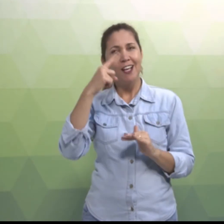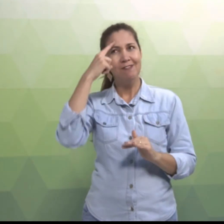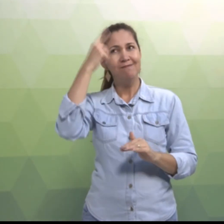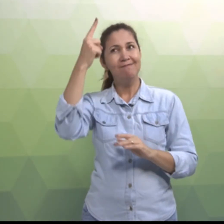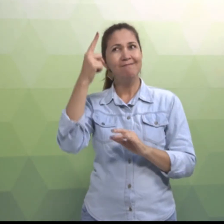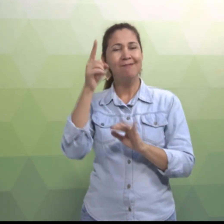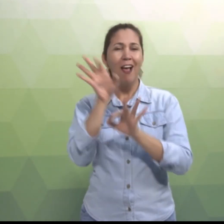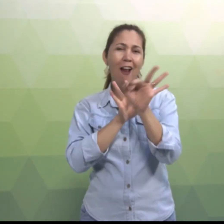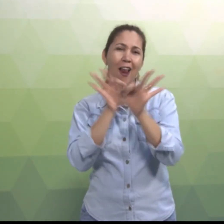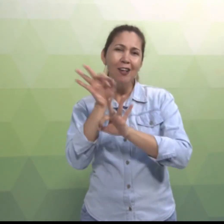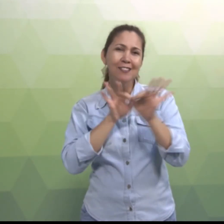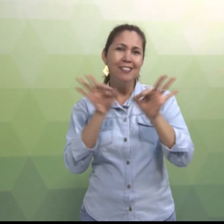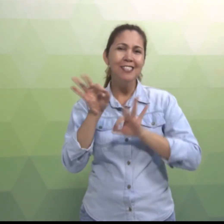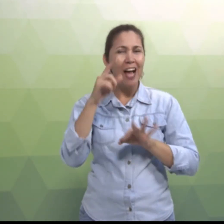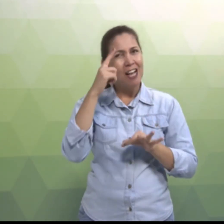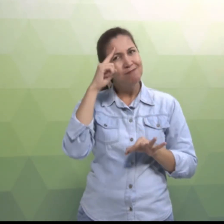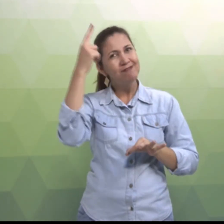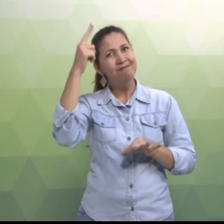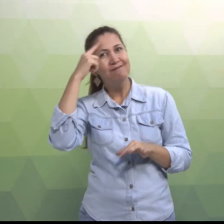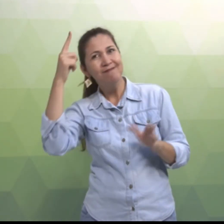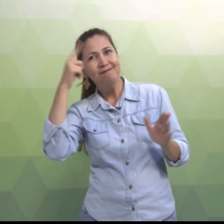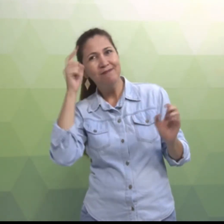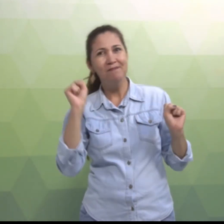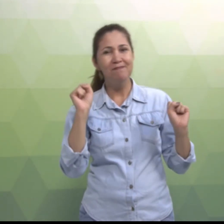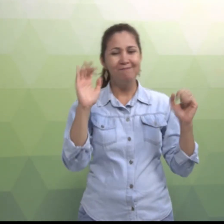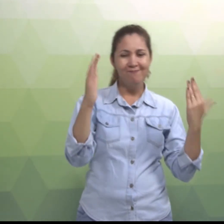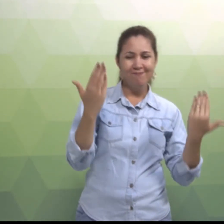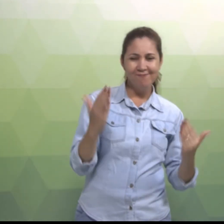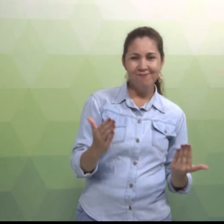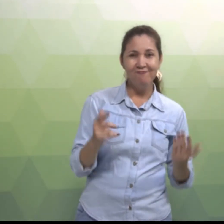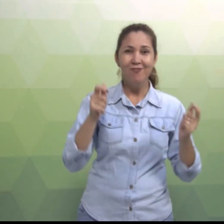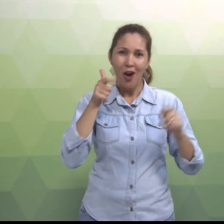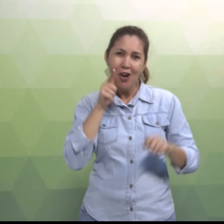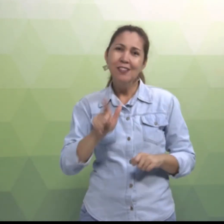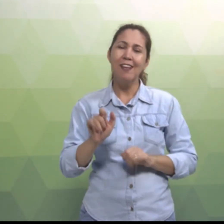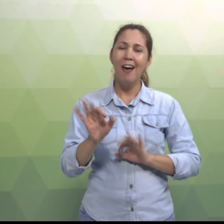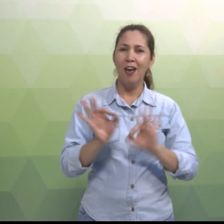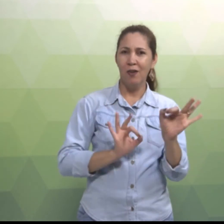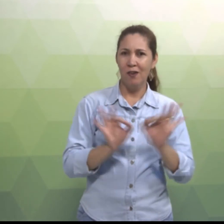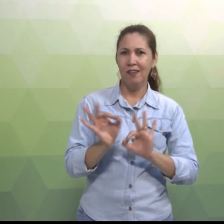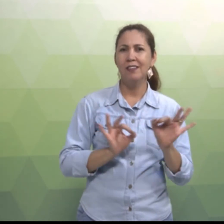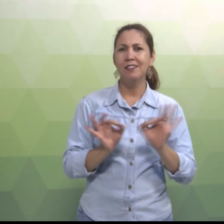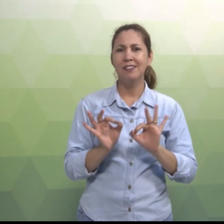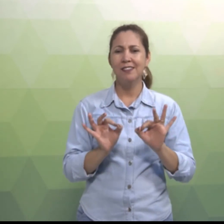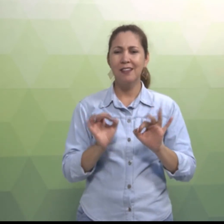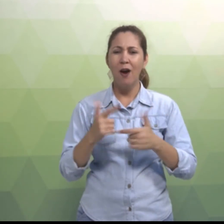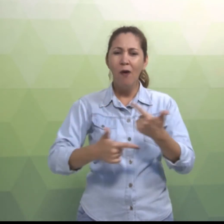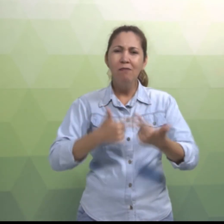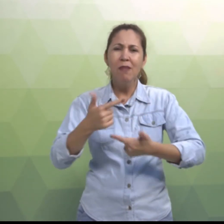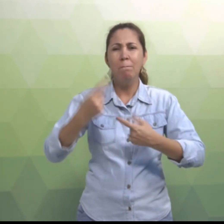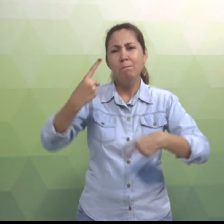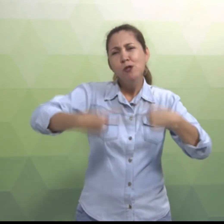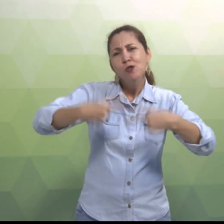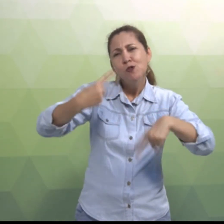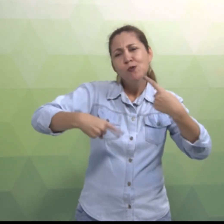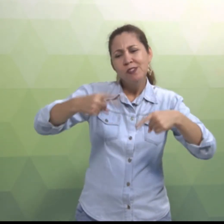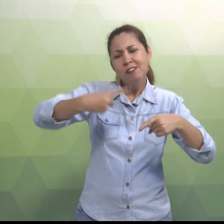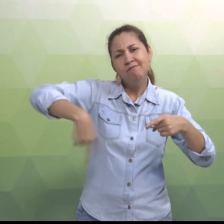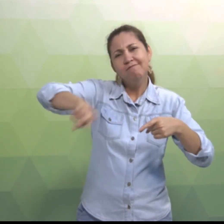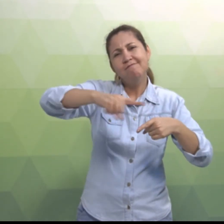ter ideias para preparar as nossas aulas, o nosso trabalho. Então, que possamos discutir